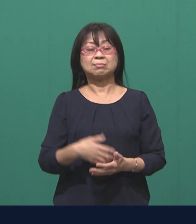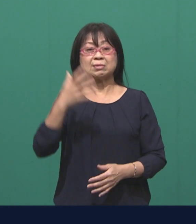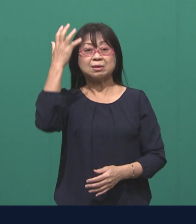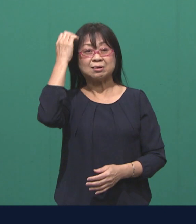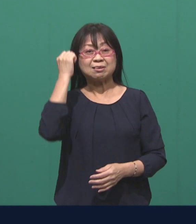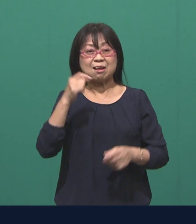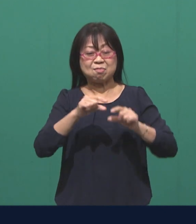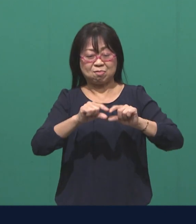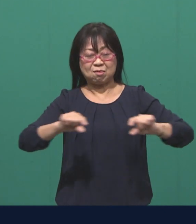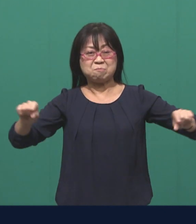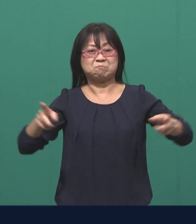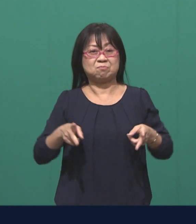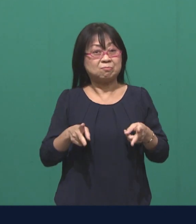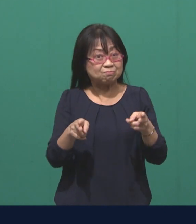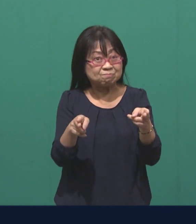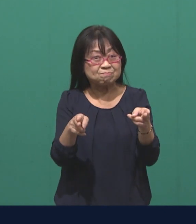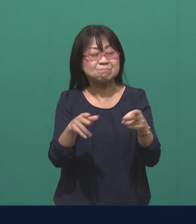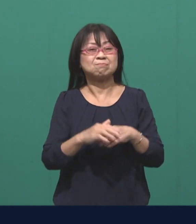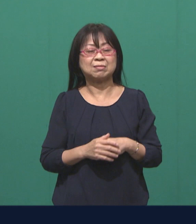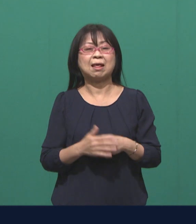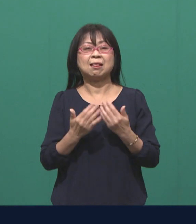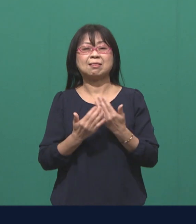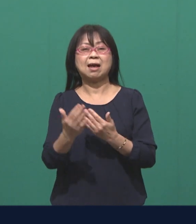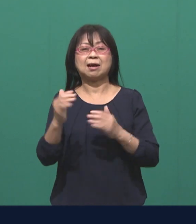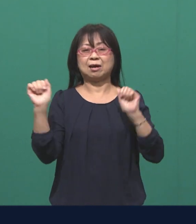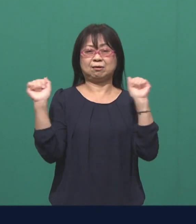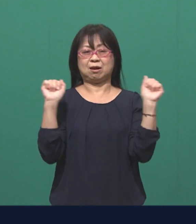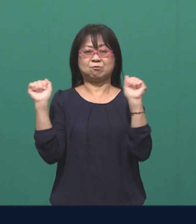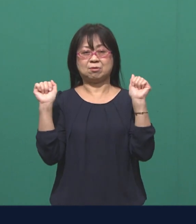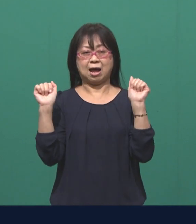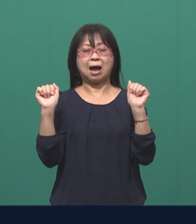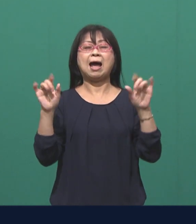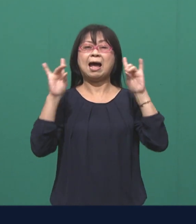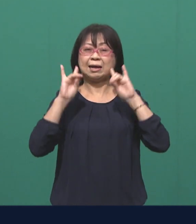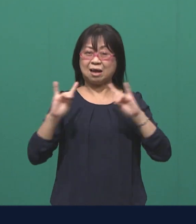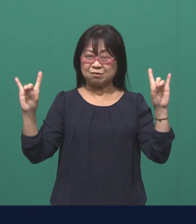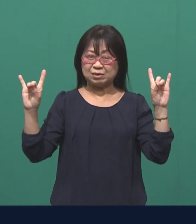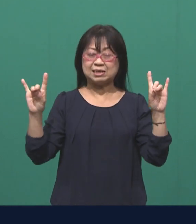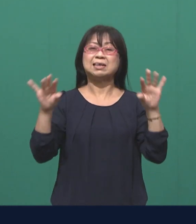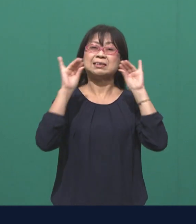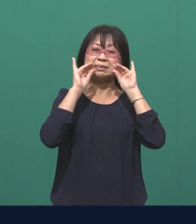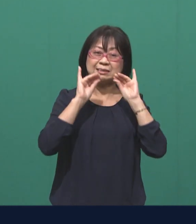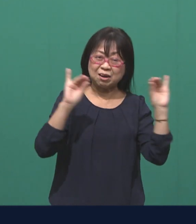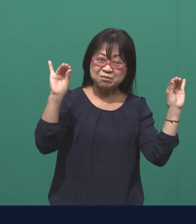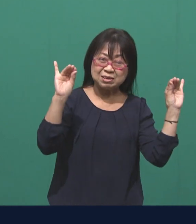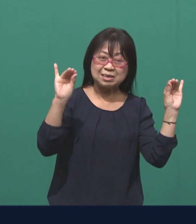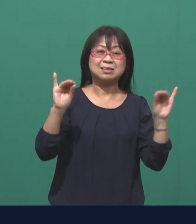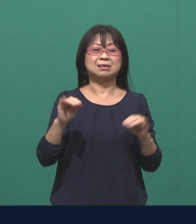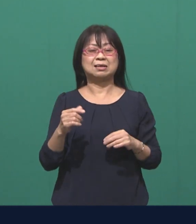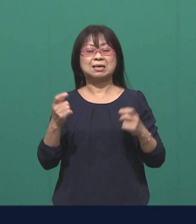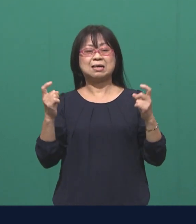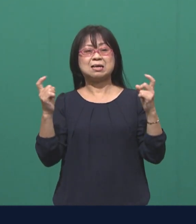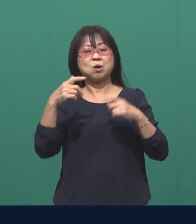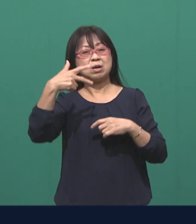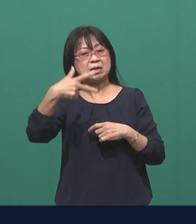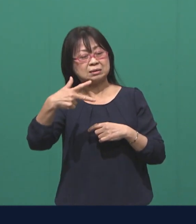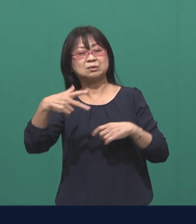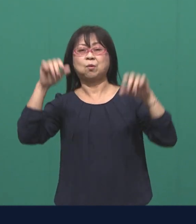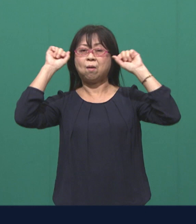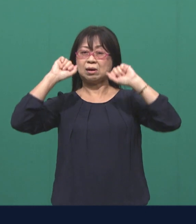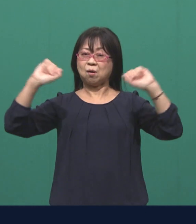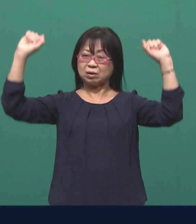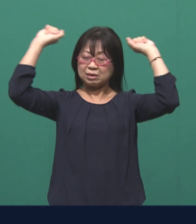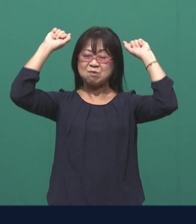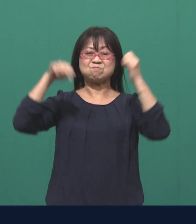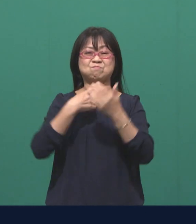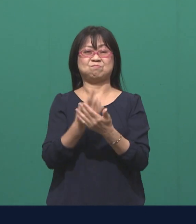が訪れました。記念のテープカットには大会のマスコットキャラクターキャッフィーと